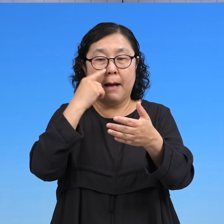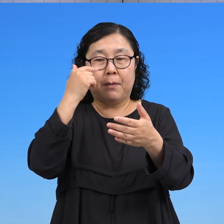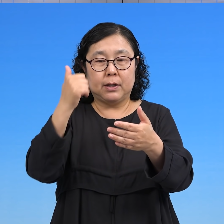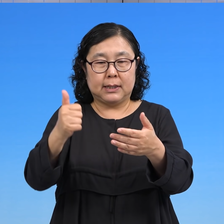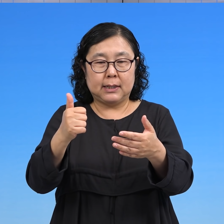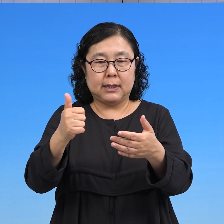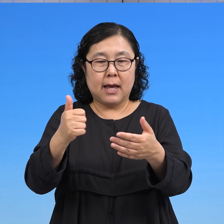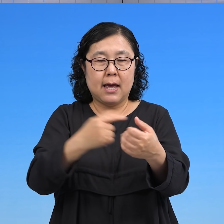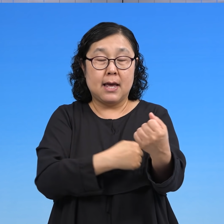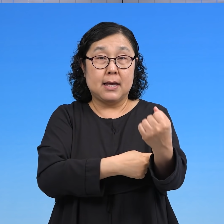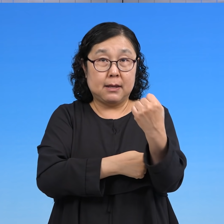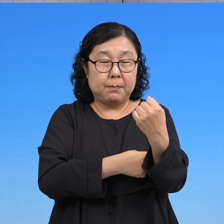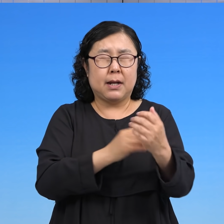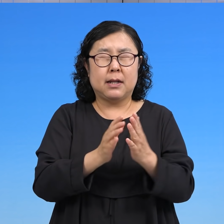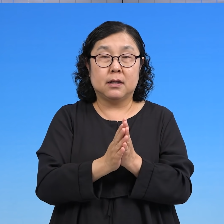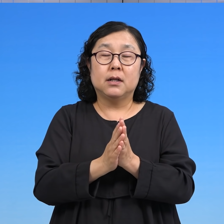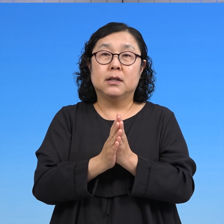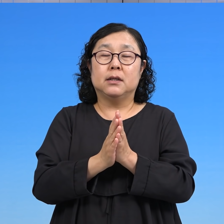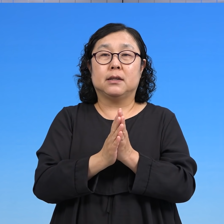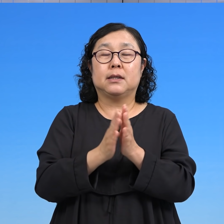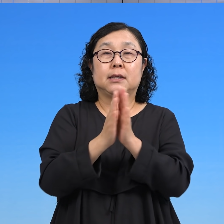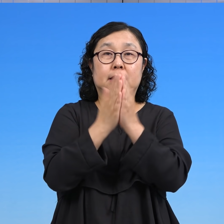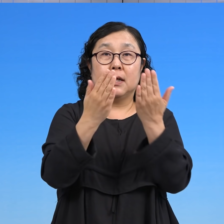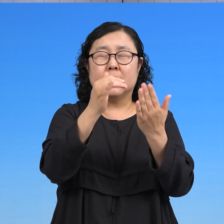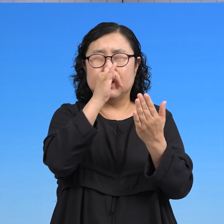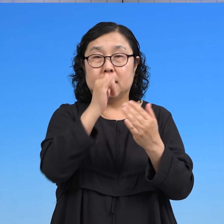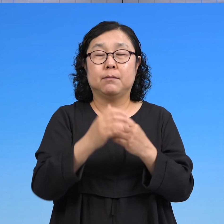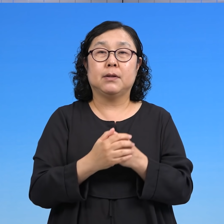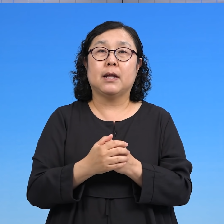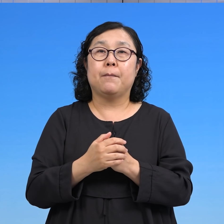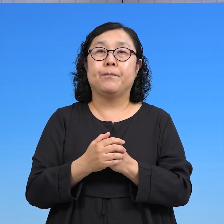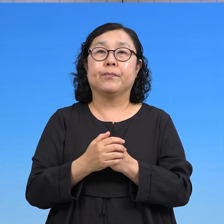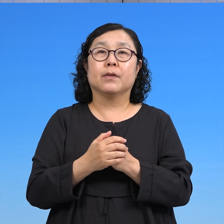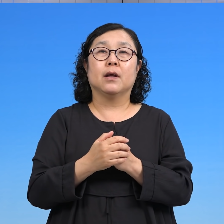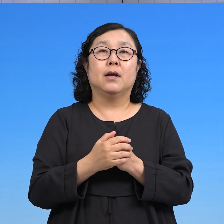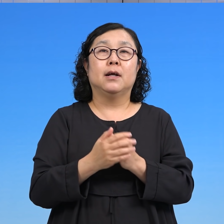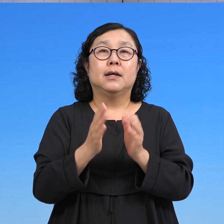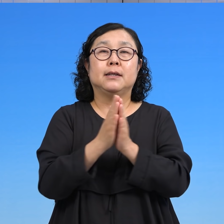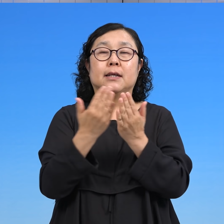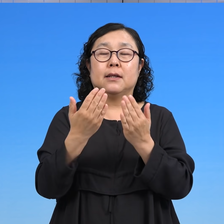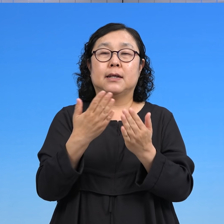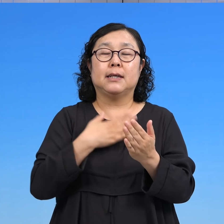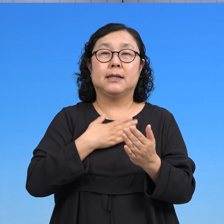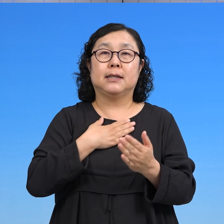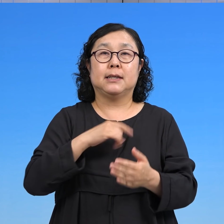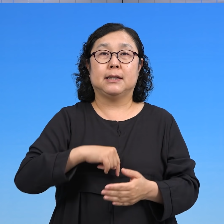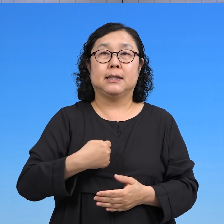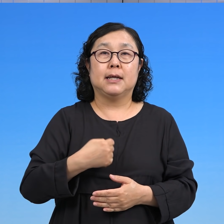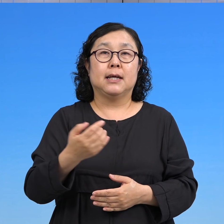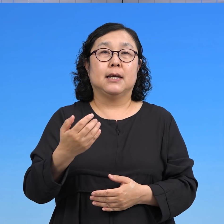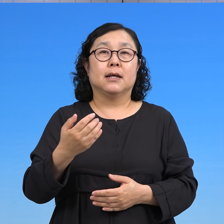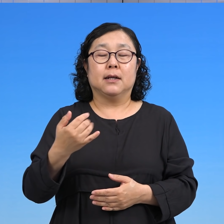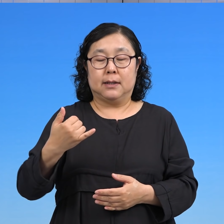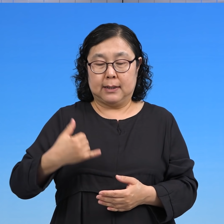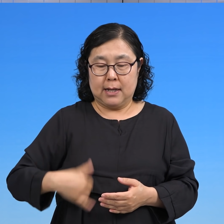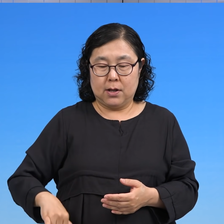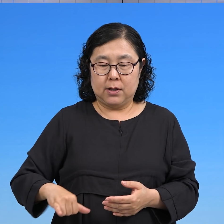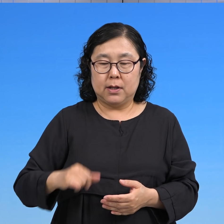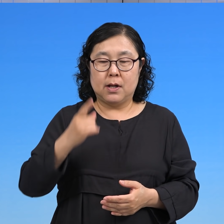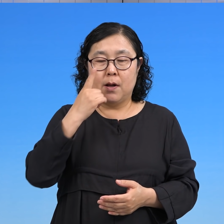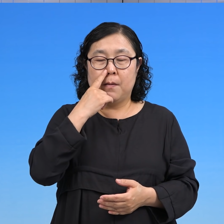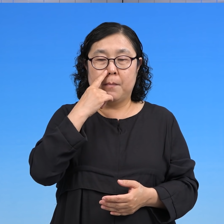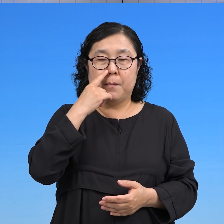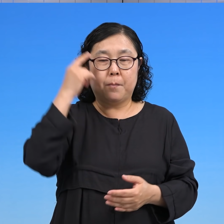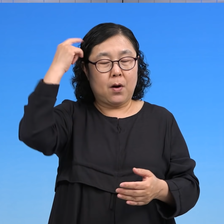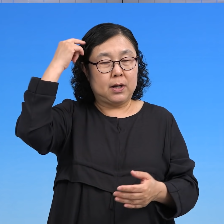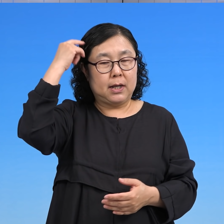이제 한국계 미국인인 것 같지 않습니까? 이분이 이제 그 책에서 예전에 그 자녀들